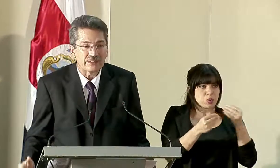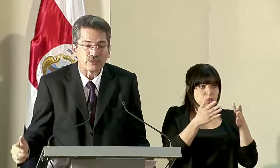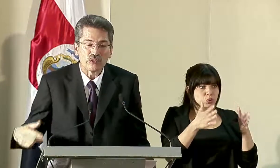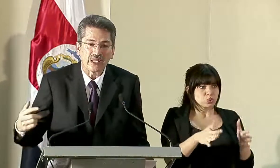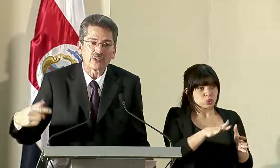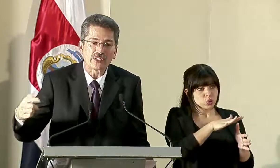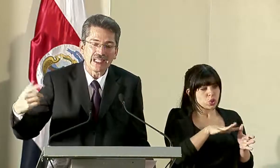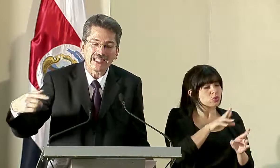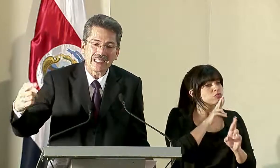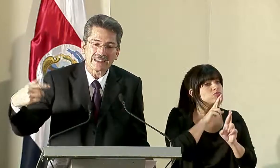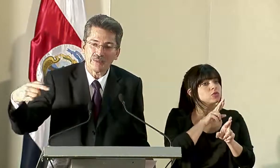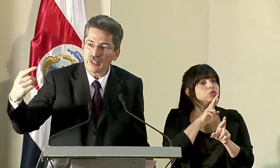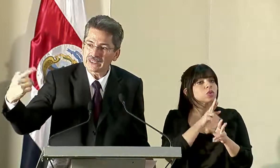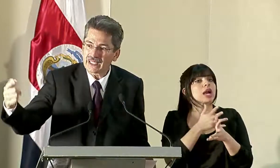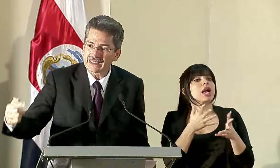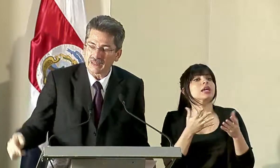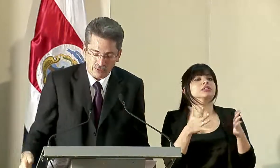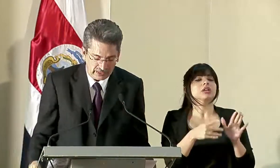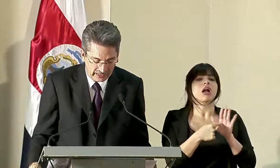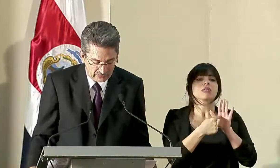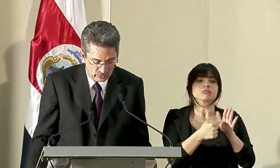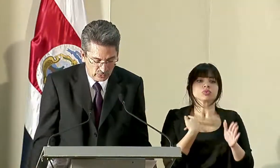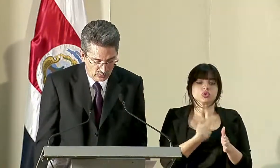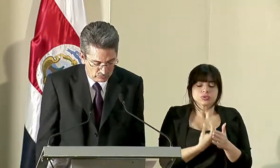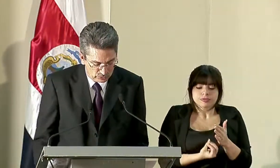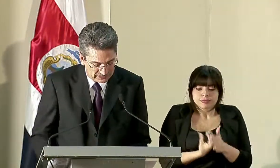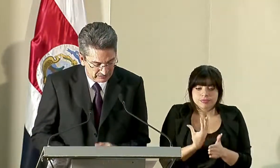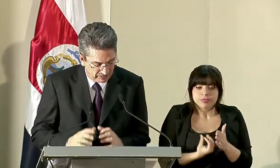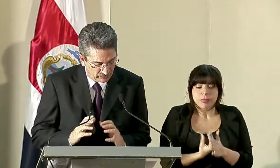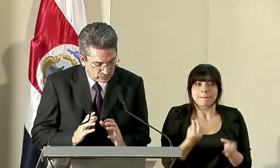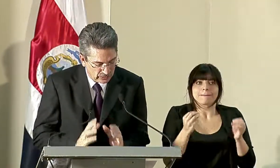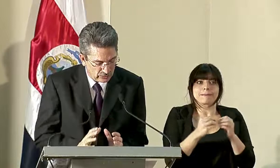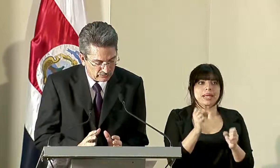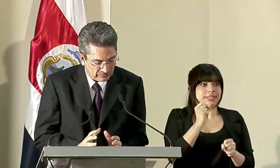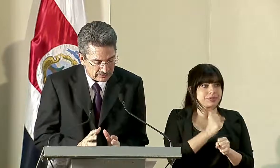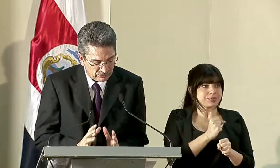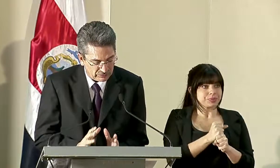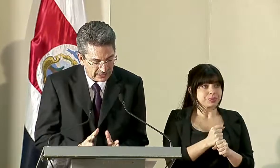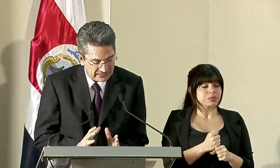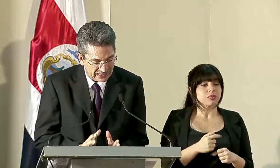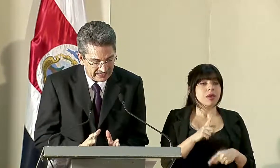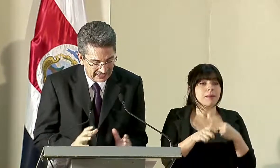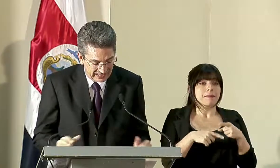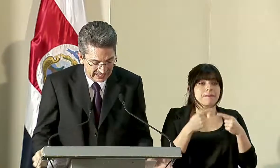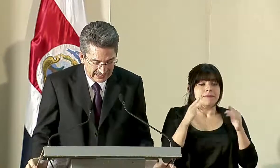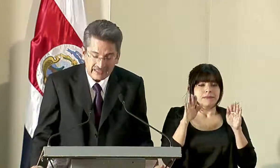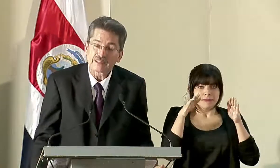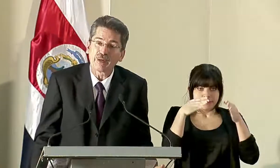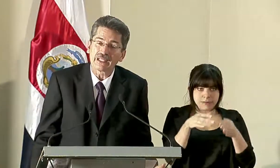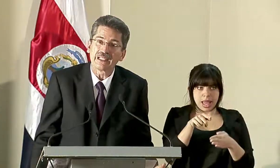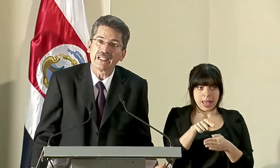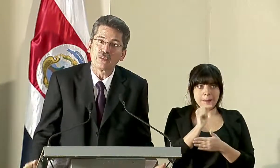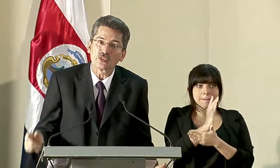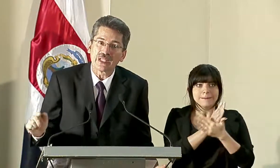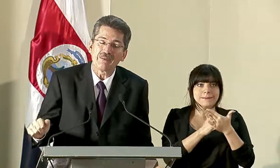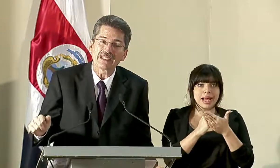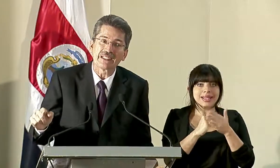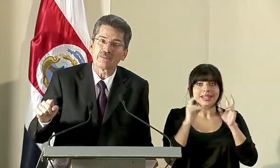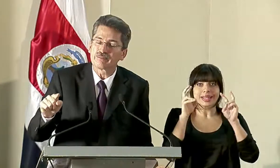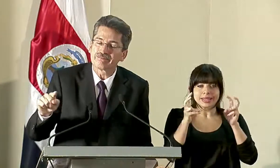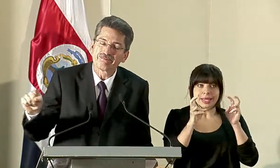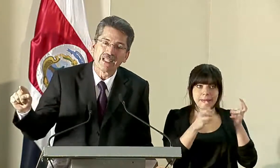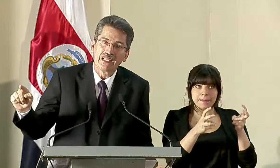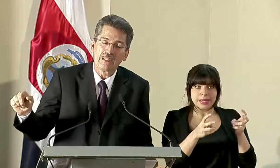productivos, resultados en que se muestra que estamos generando mucho más empleos. Y nos vamos a focalizar ahí en las partes, en los